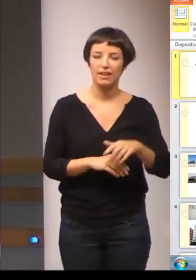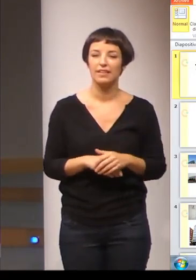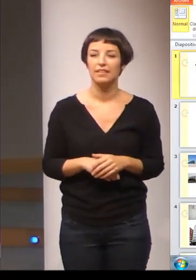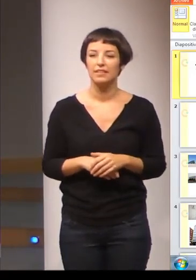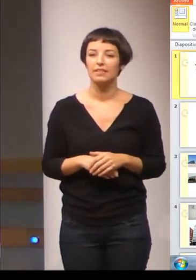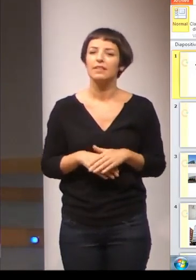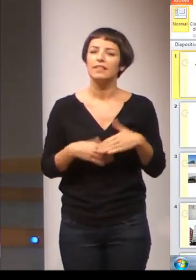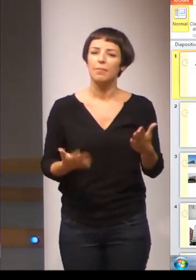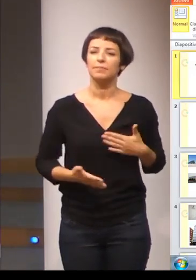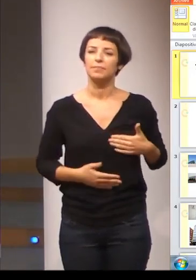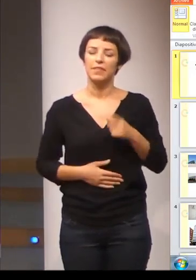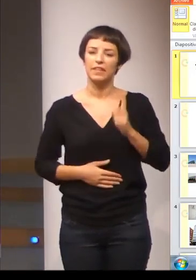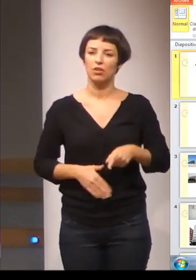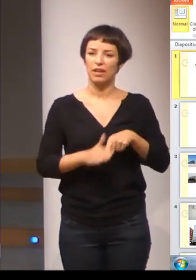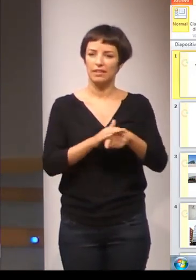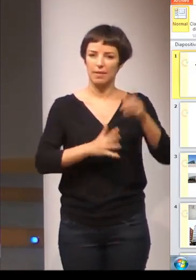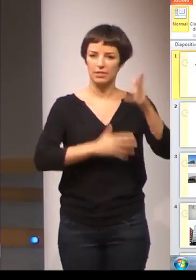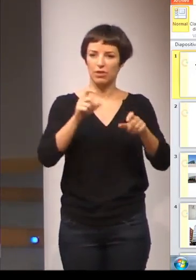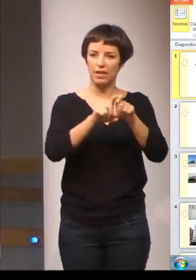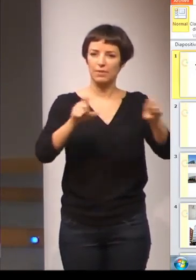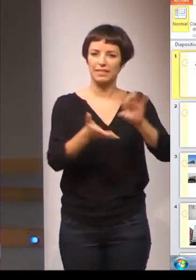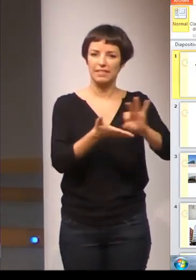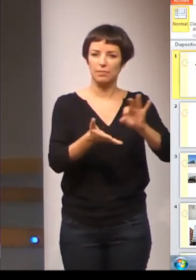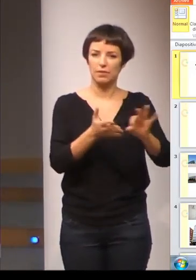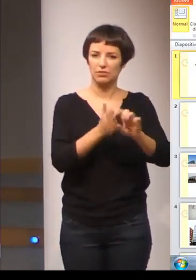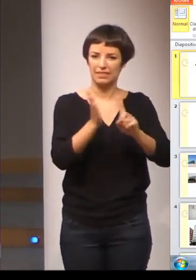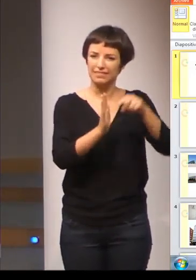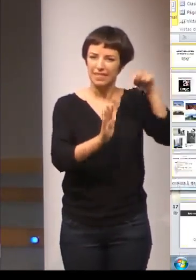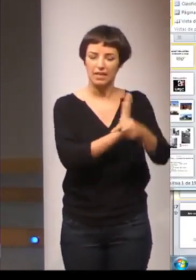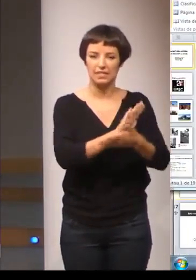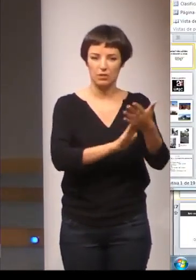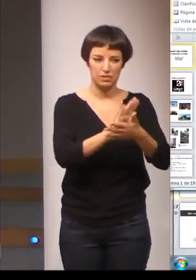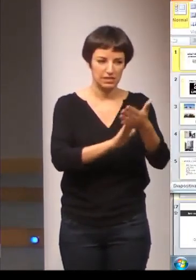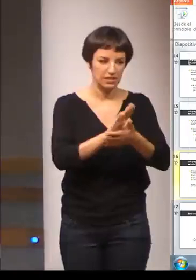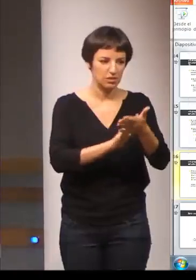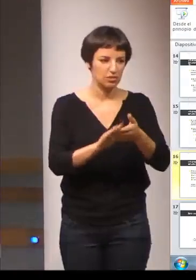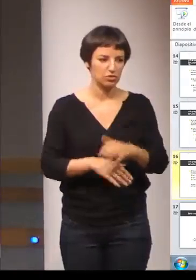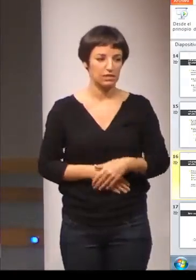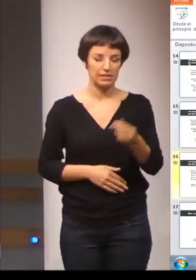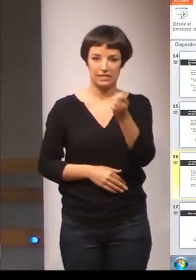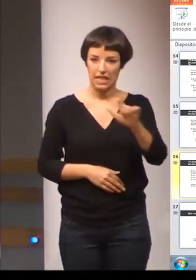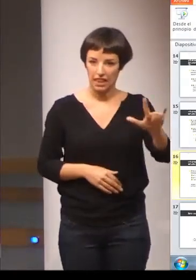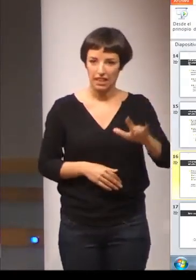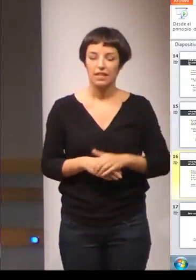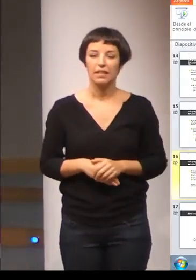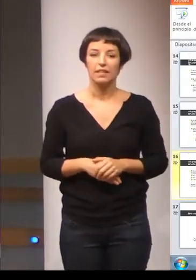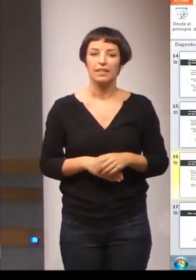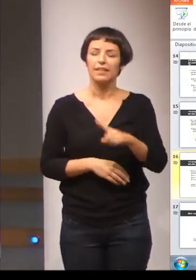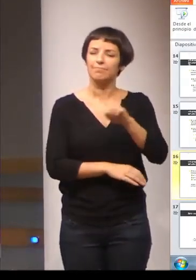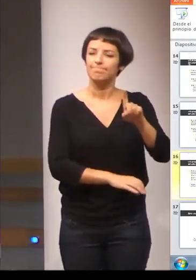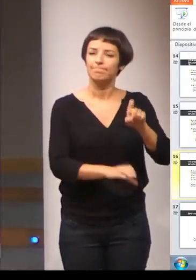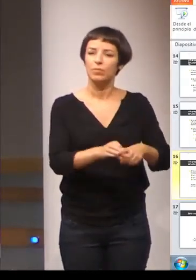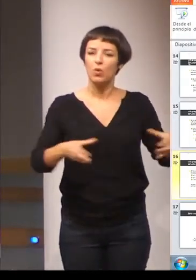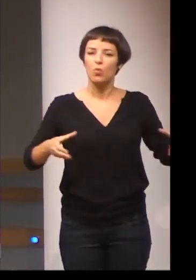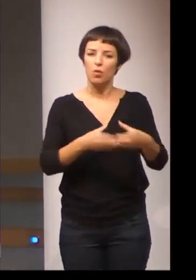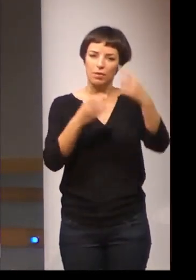Es también director, gerente y administrador de la empresa de servicios integrales de lengua de signos. Y forma parte del